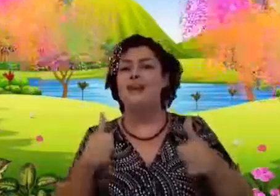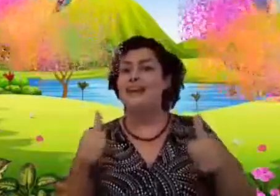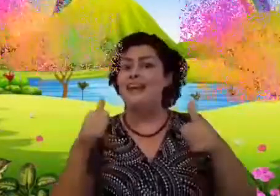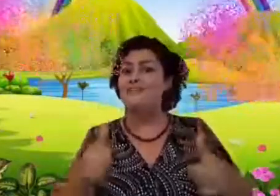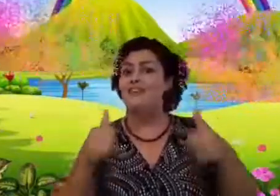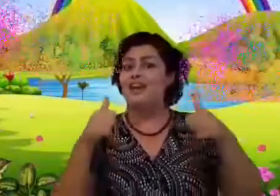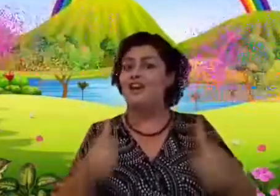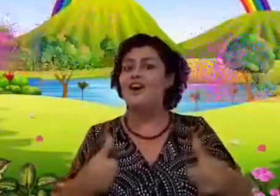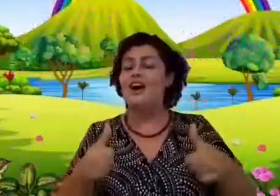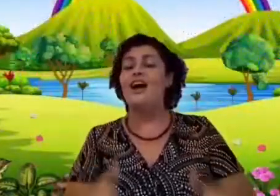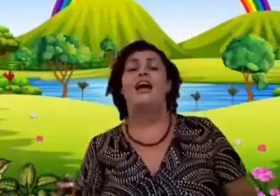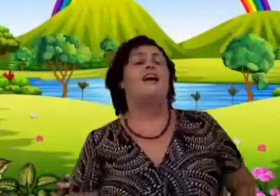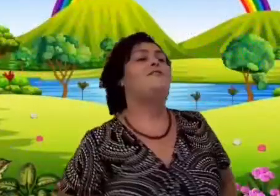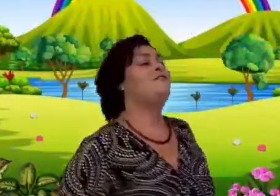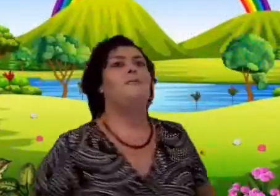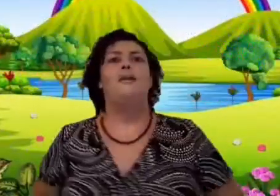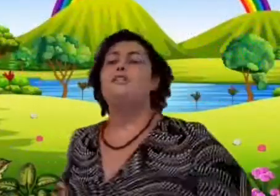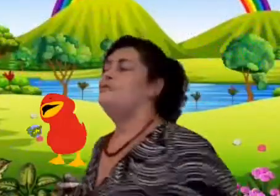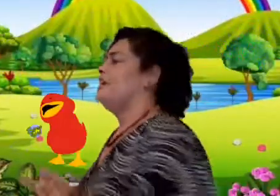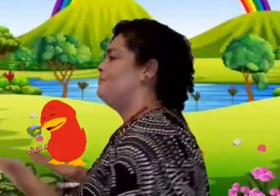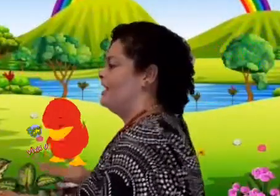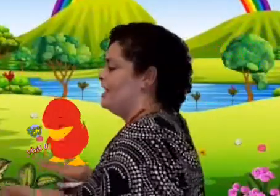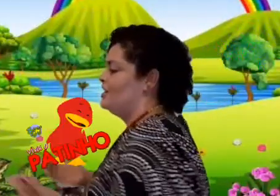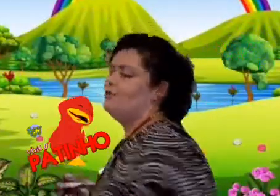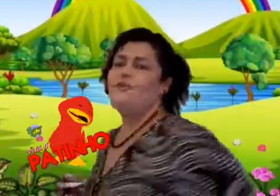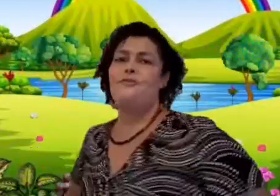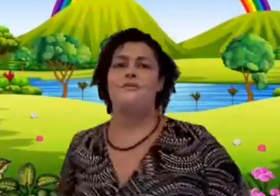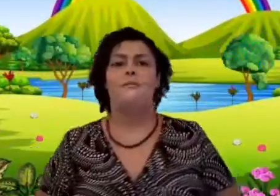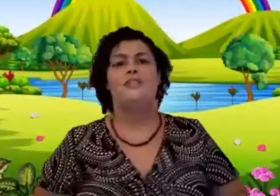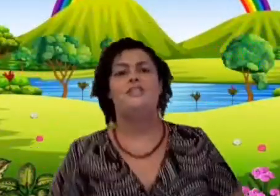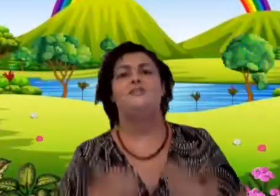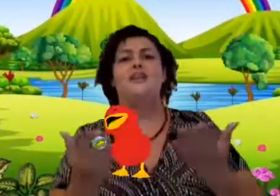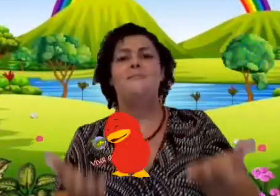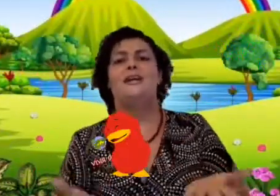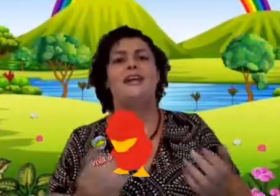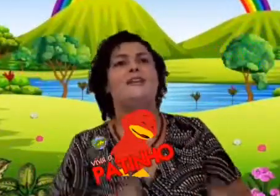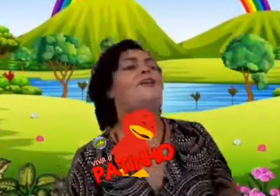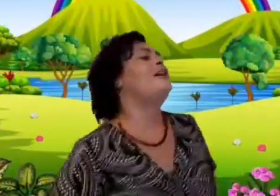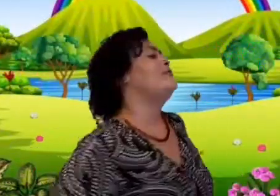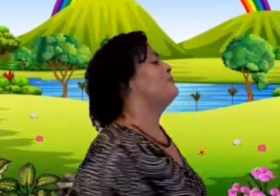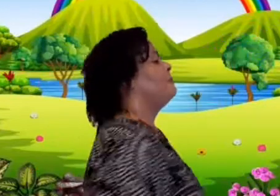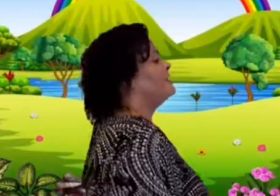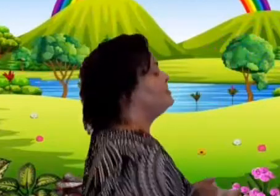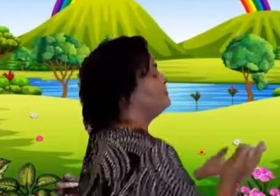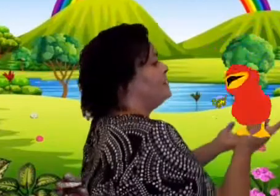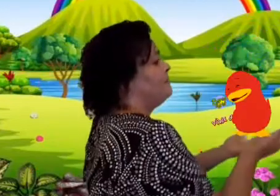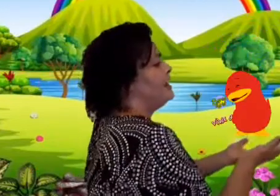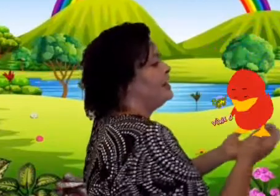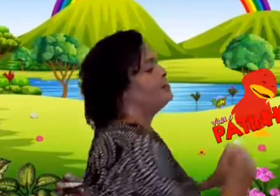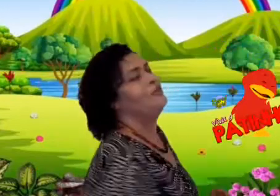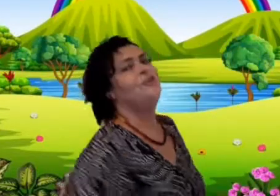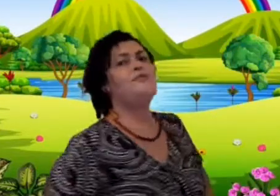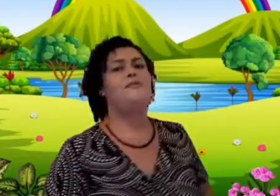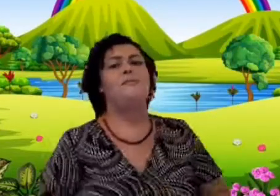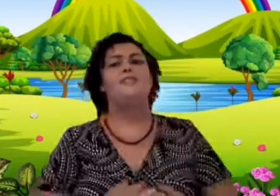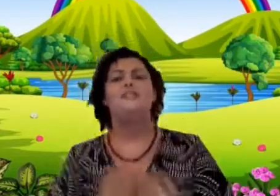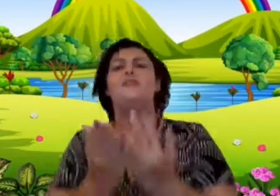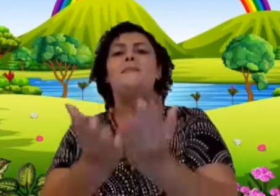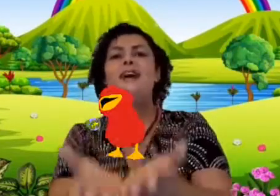vem ver ele ficou ligou patinho vermelho vou patinho vermelho e vou patinho vermelho ao vivo patinho